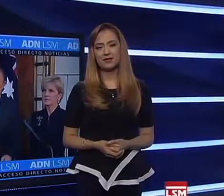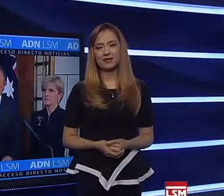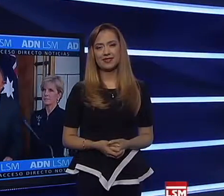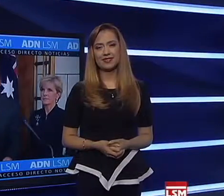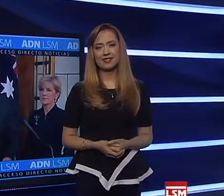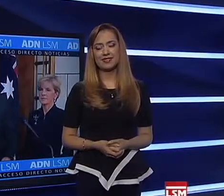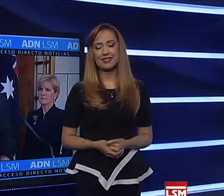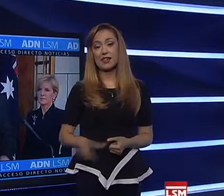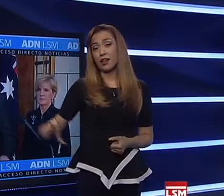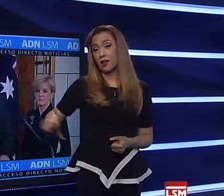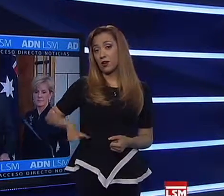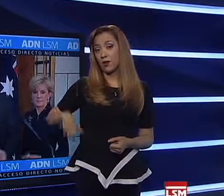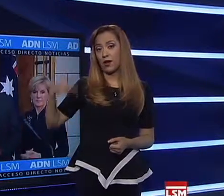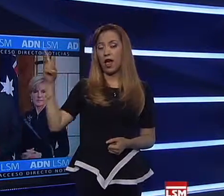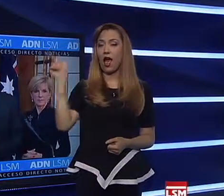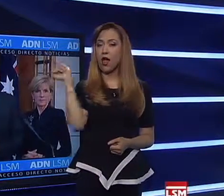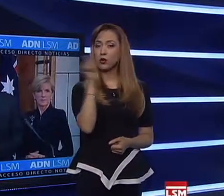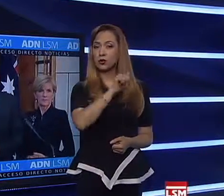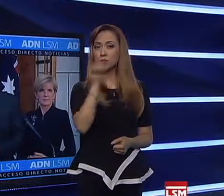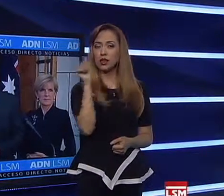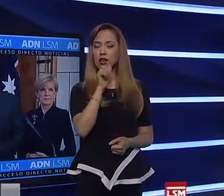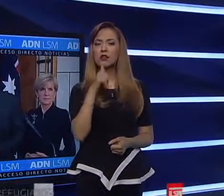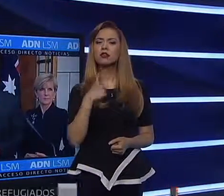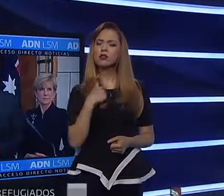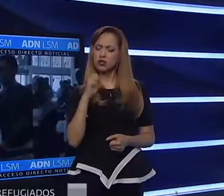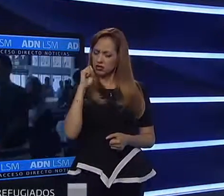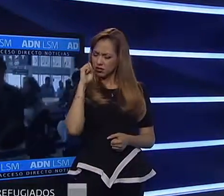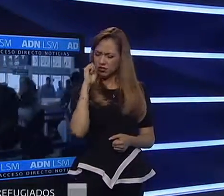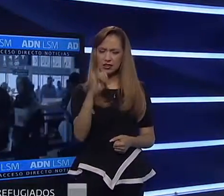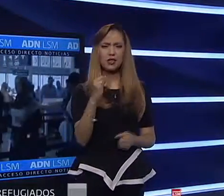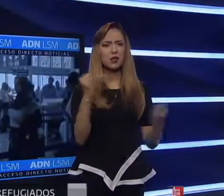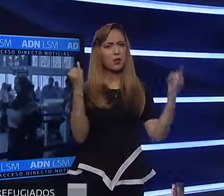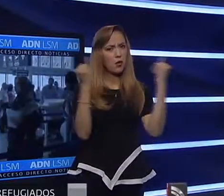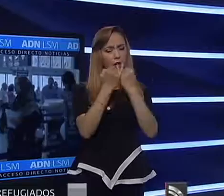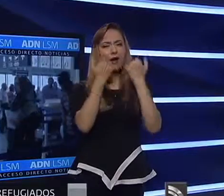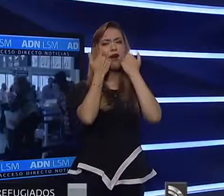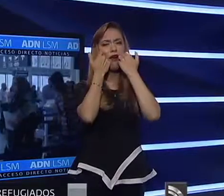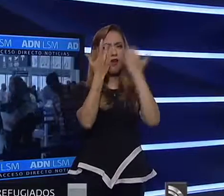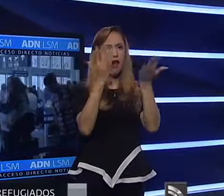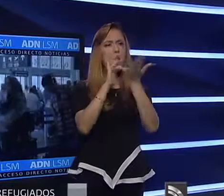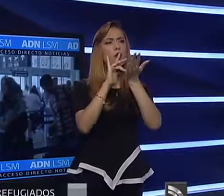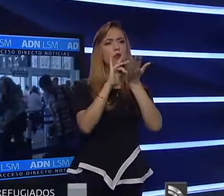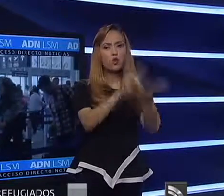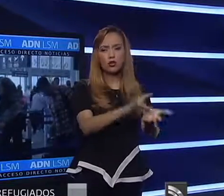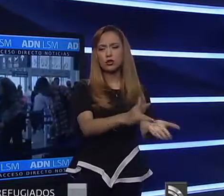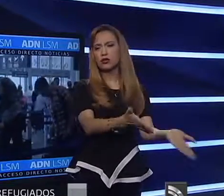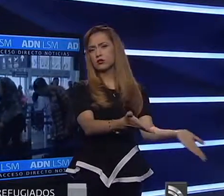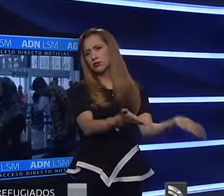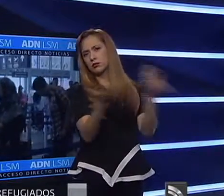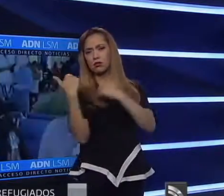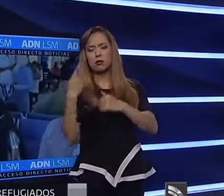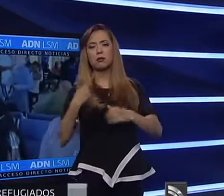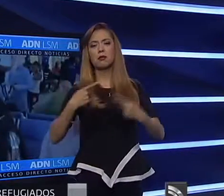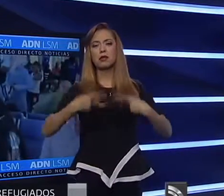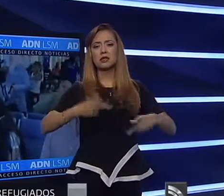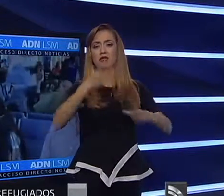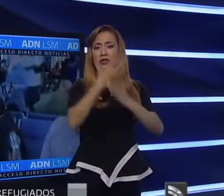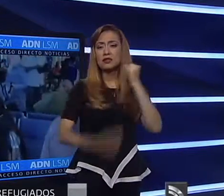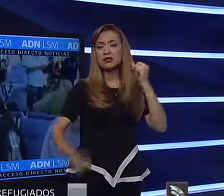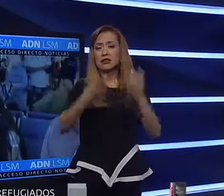El gobierno de Australia se sumó a la iniciativa de países europeos de recibir de manera permanente a refugiados provenientes de Siria,